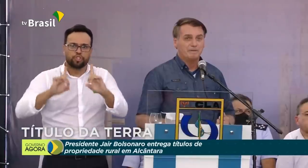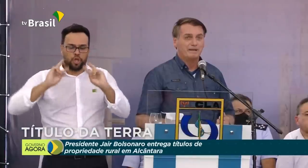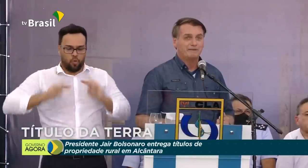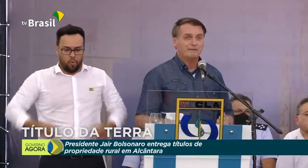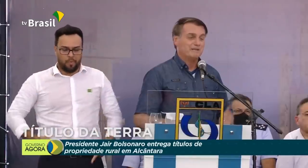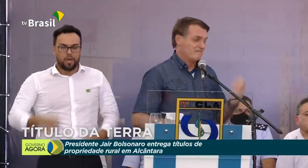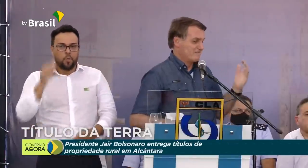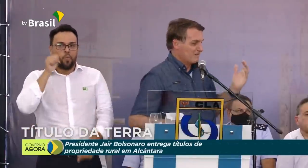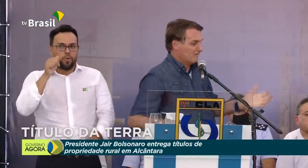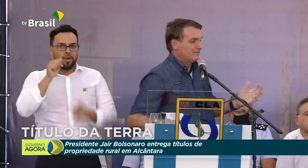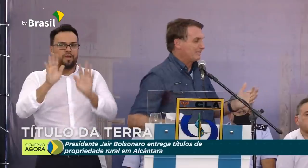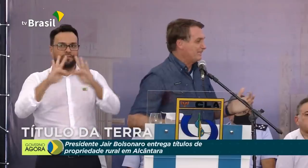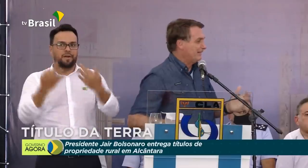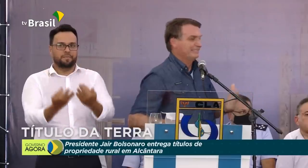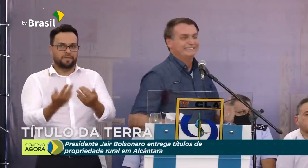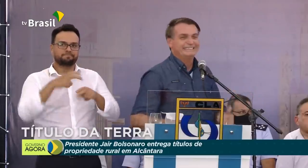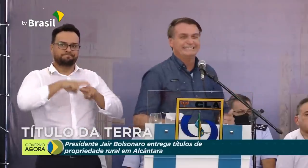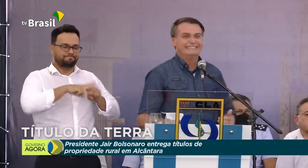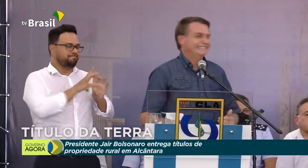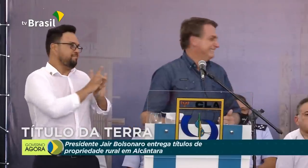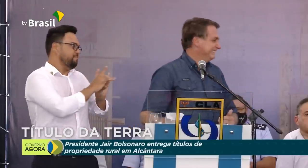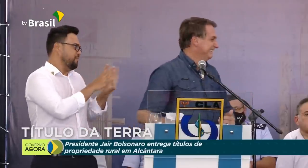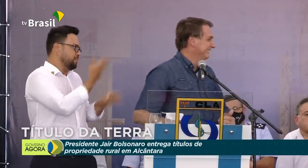e para a família. Pode sentar, Damares.